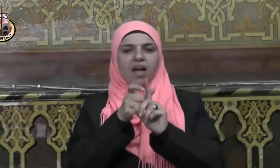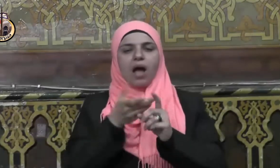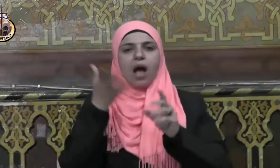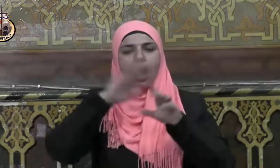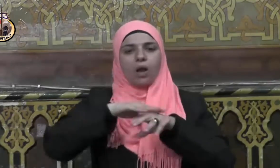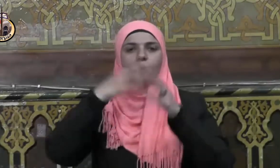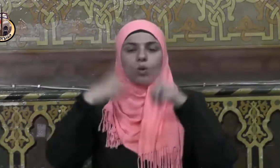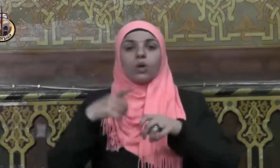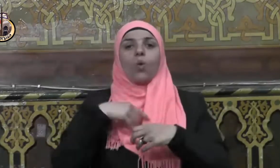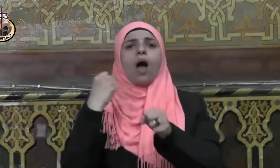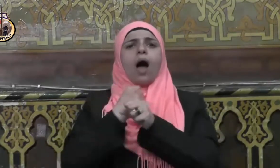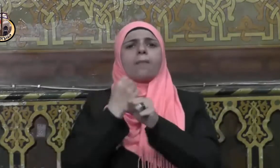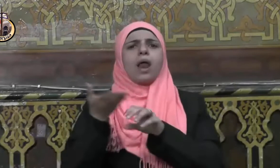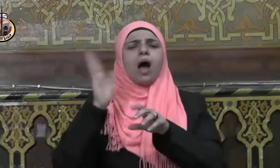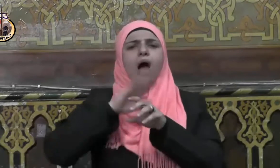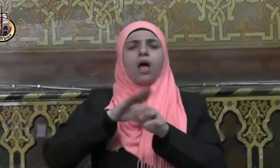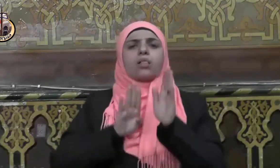على تقدمه وازدهاره،